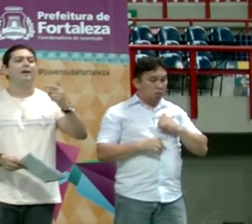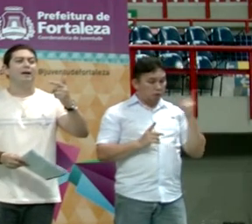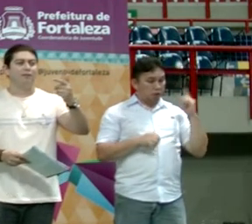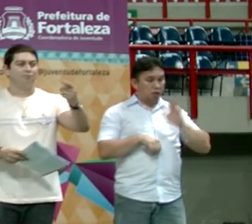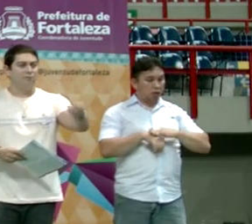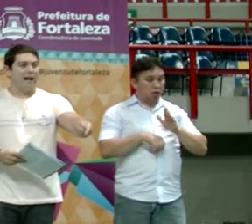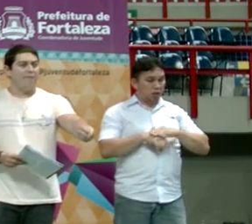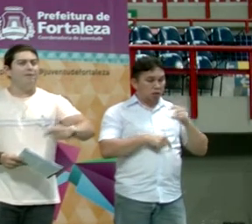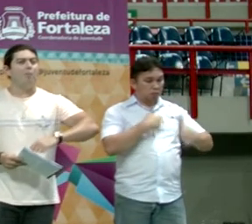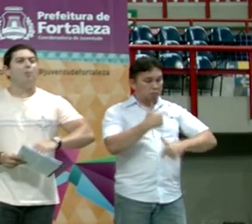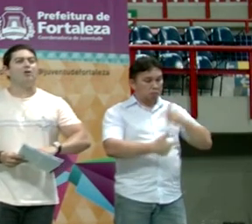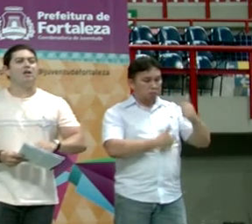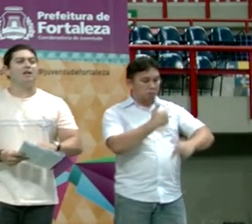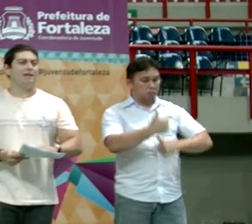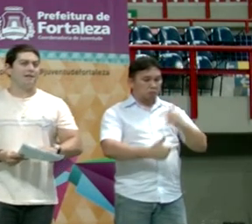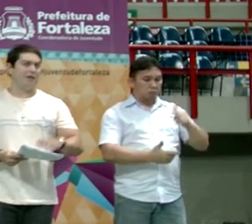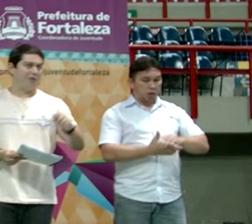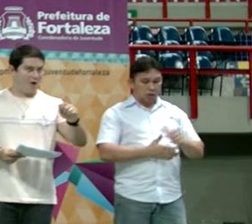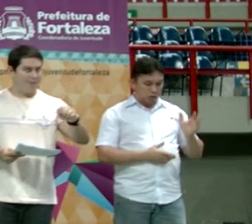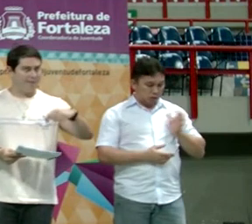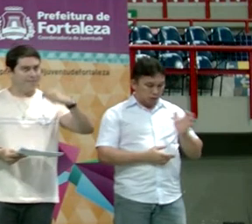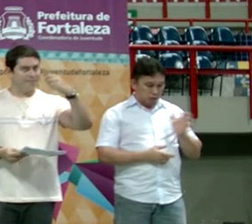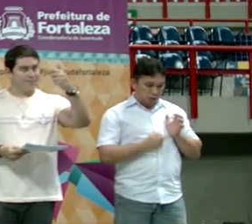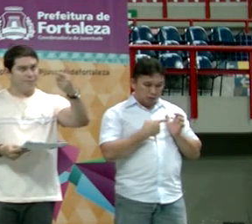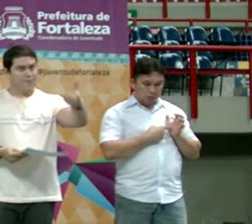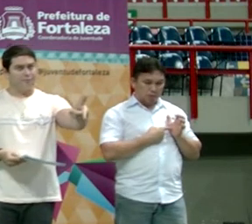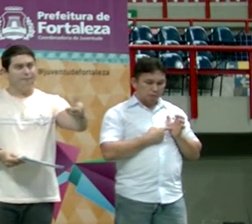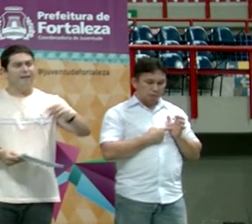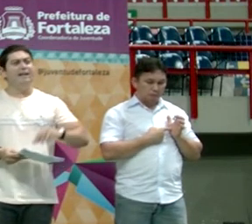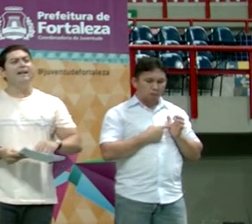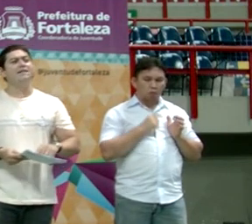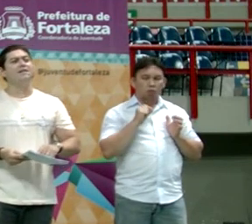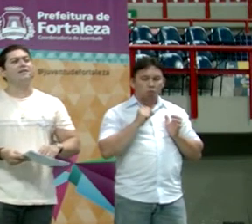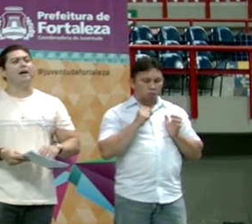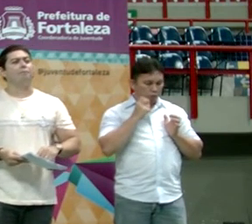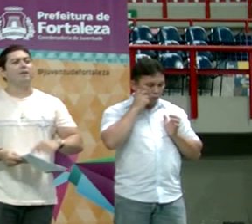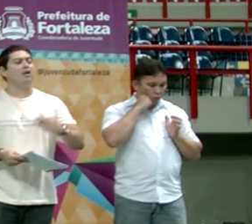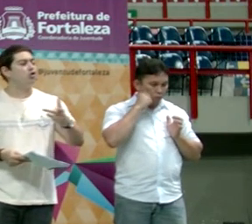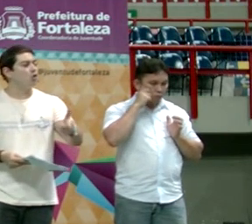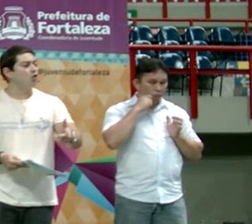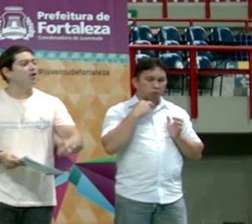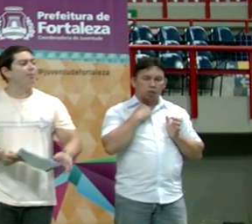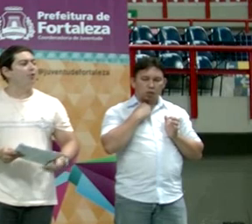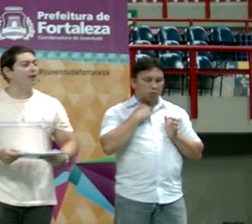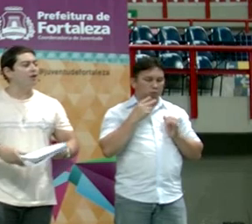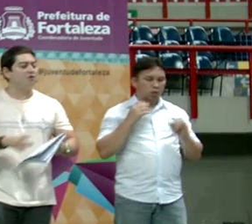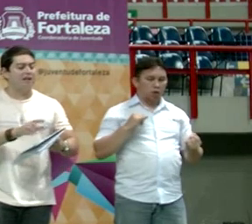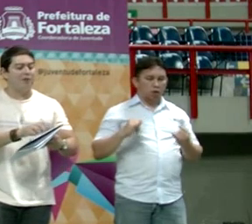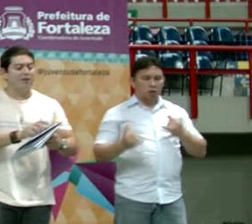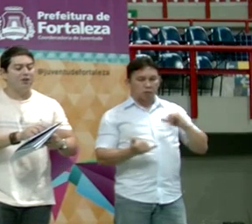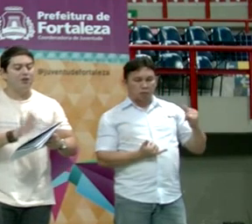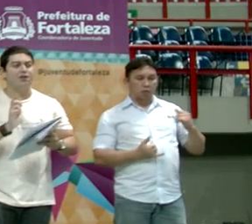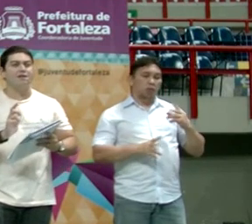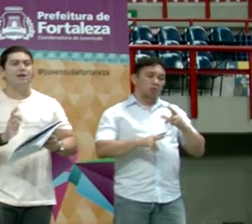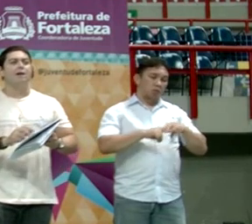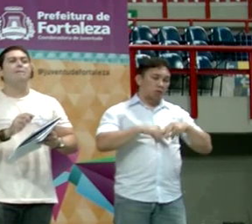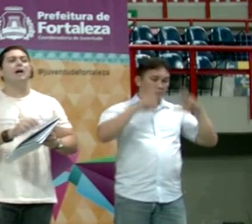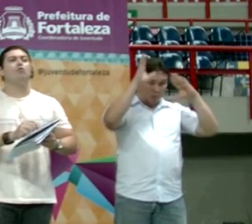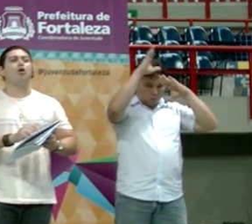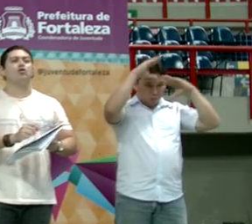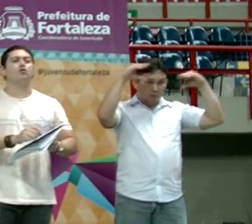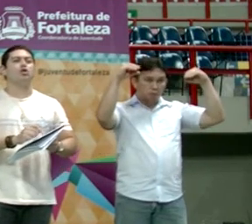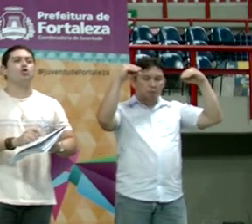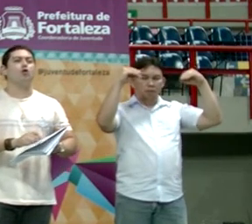trabalhar. Não pode enriquecer de forma ilícita, injusta. Por isso que os